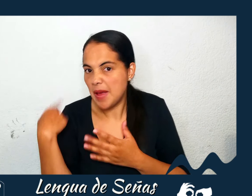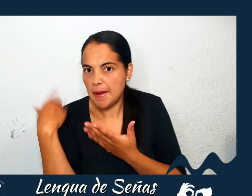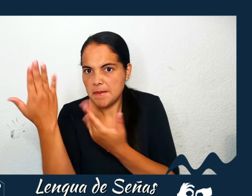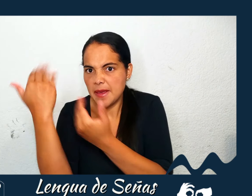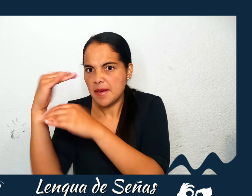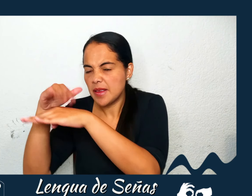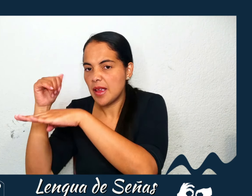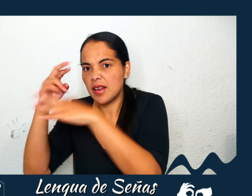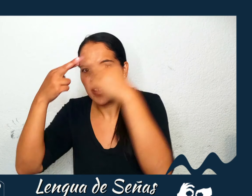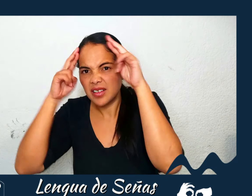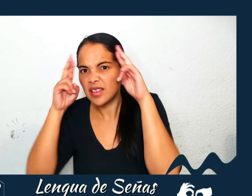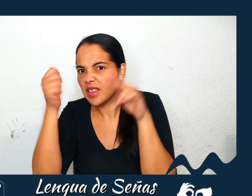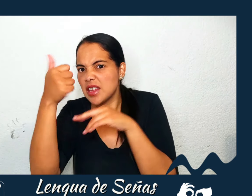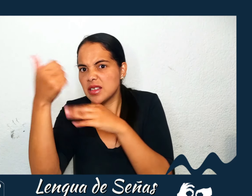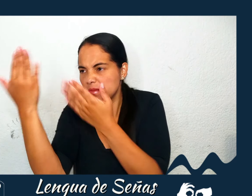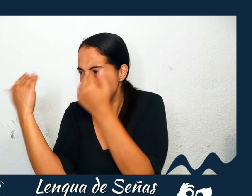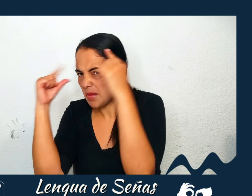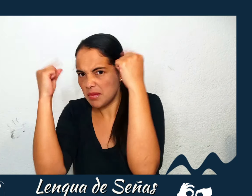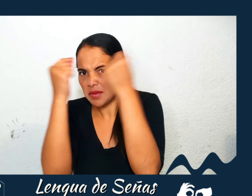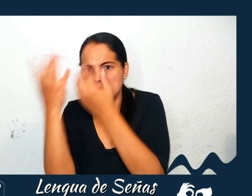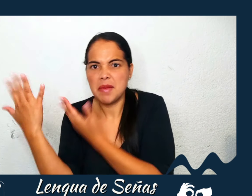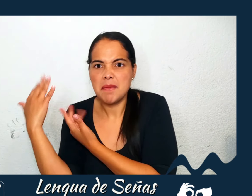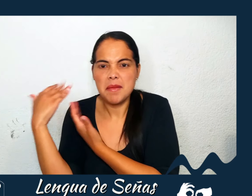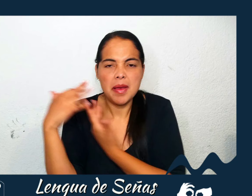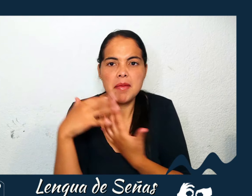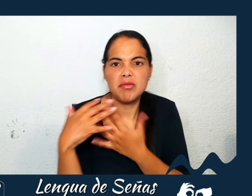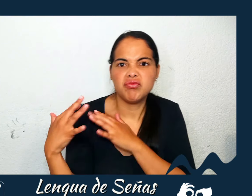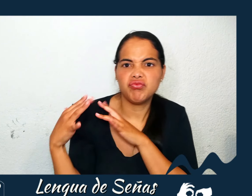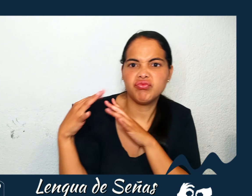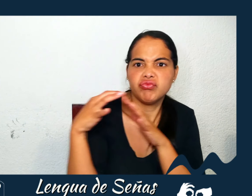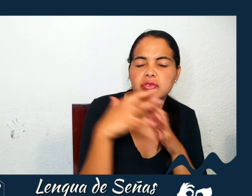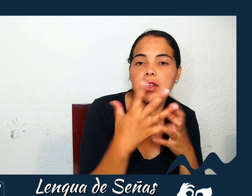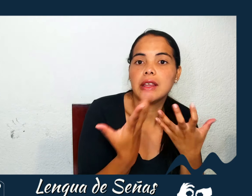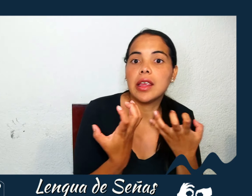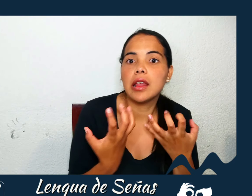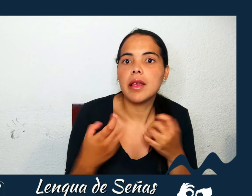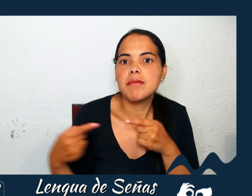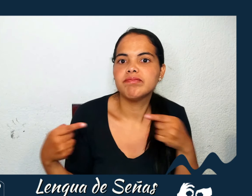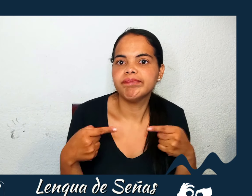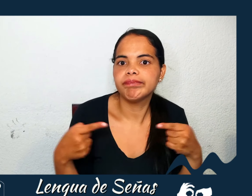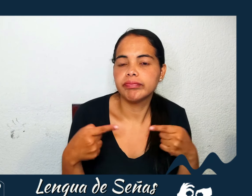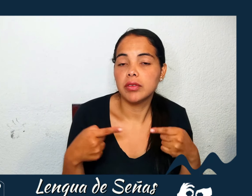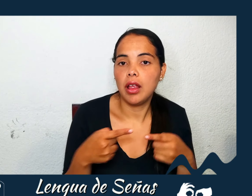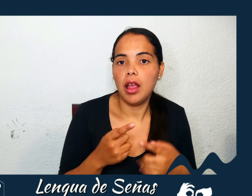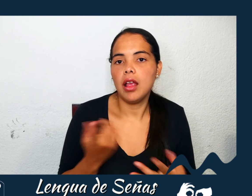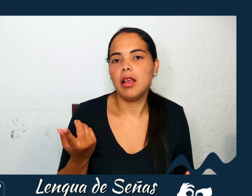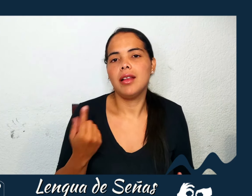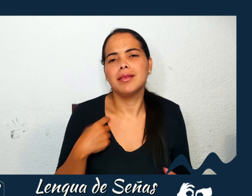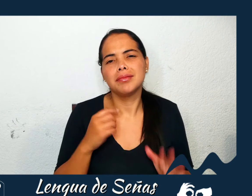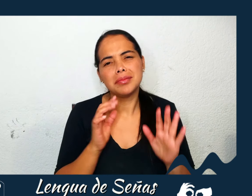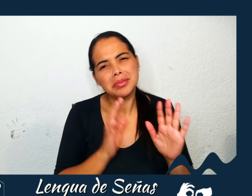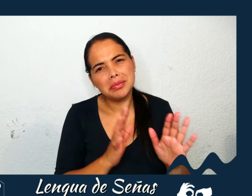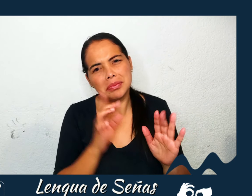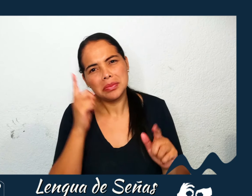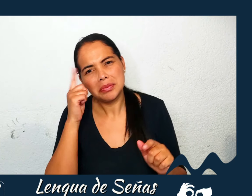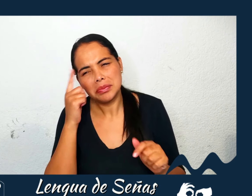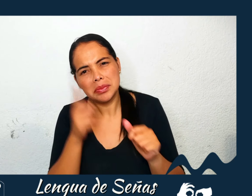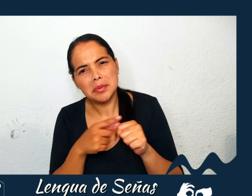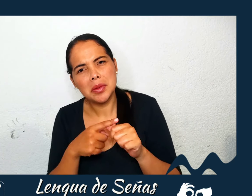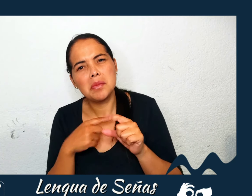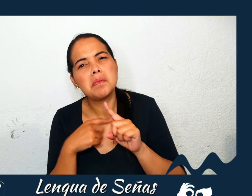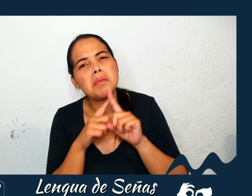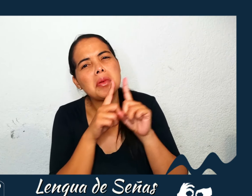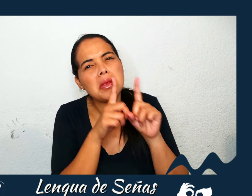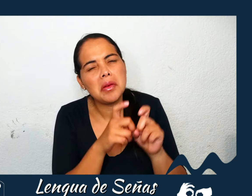juzgando incorrectamente el comportamiento de sus hermanos. Esta historia se repite a diario en